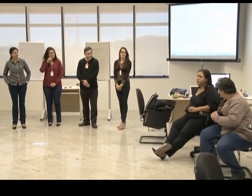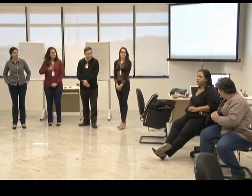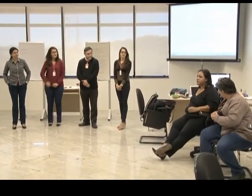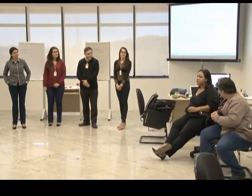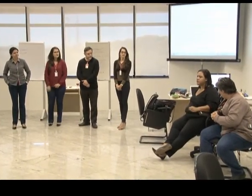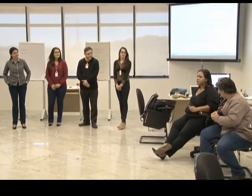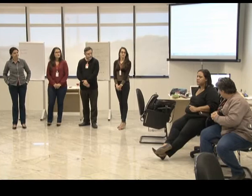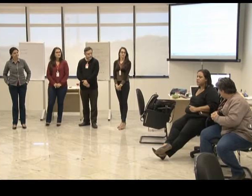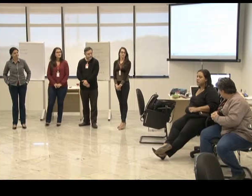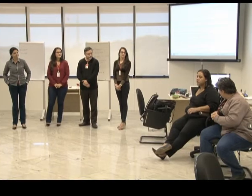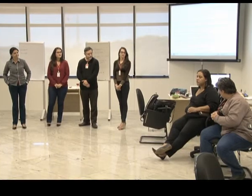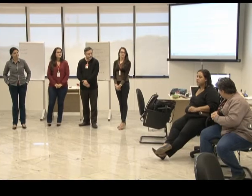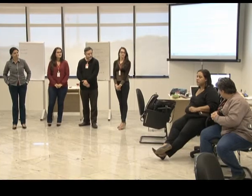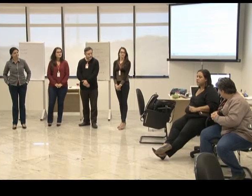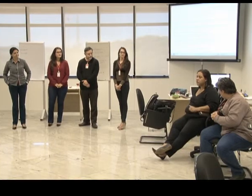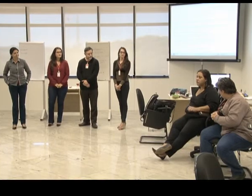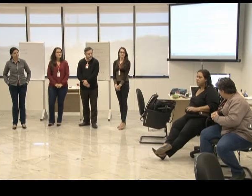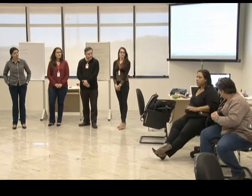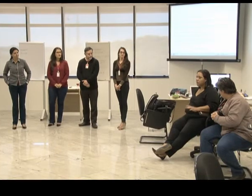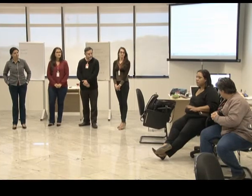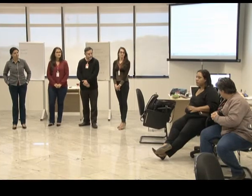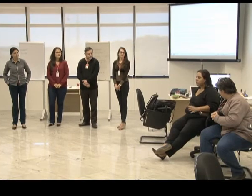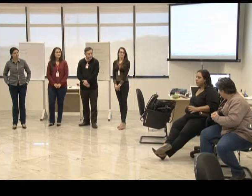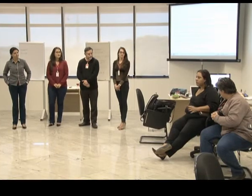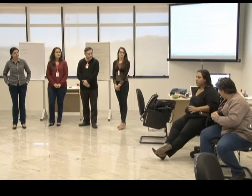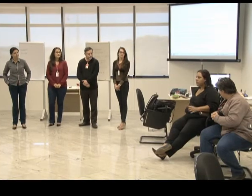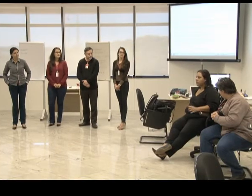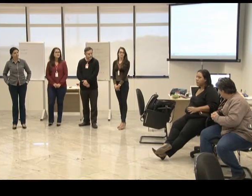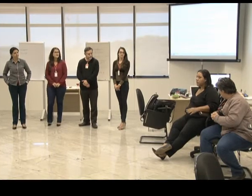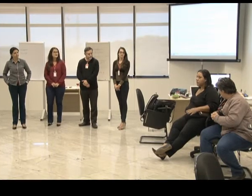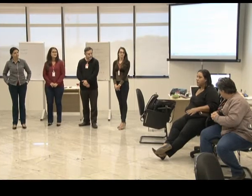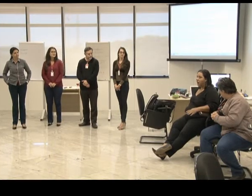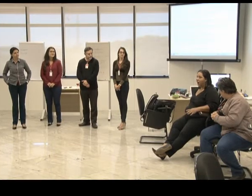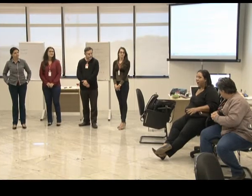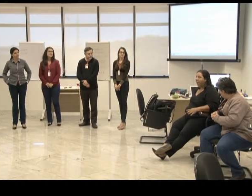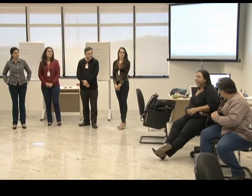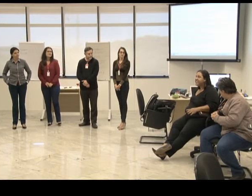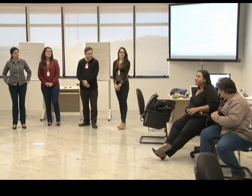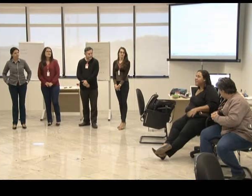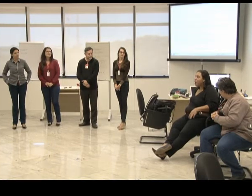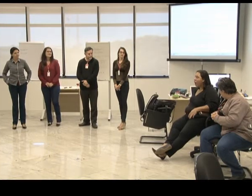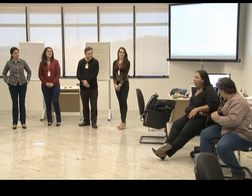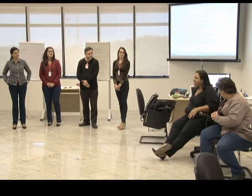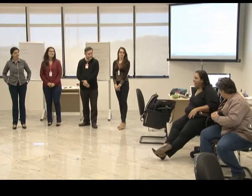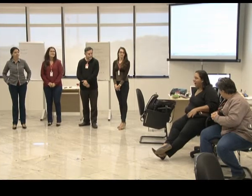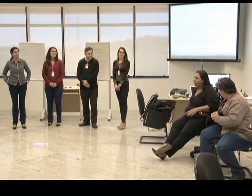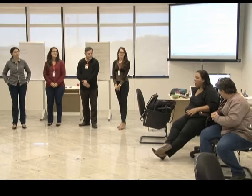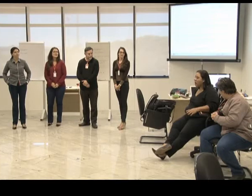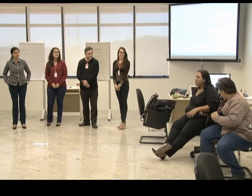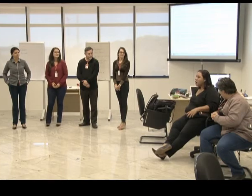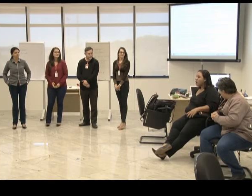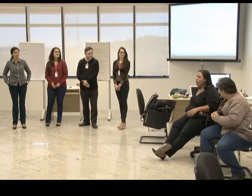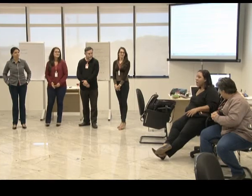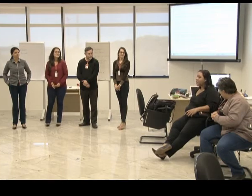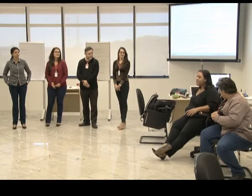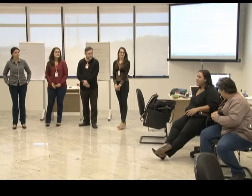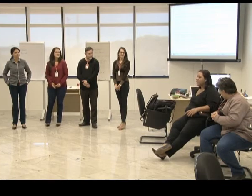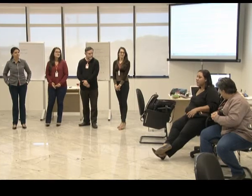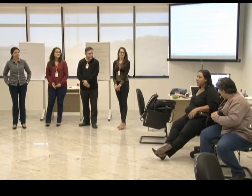eles estão aqui? Porque eles pilotam? Eles pilotam? Como assim? E